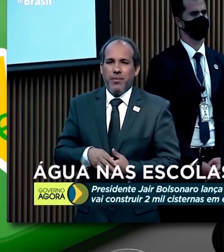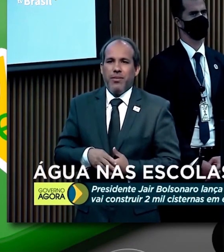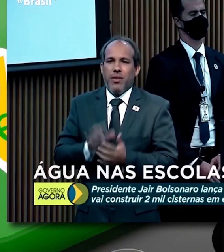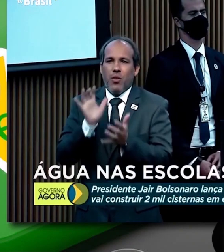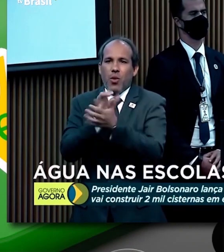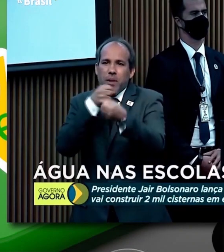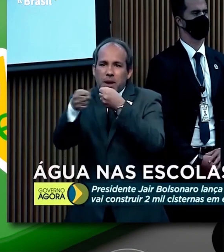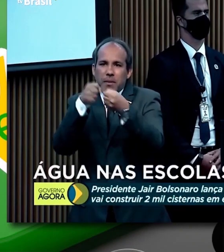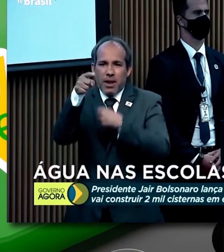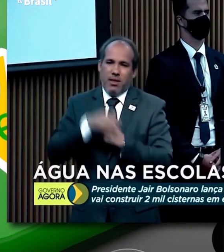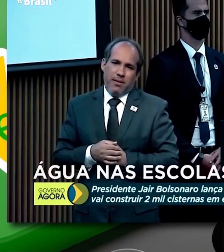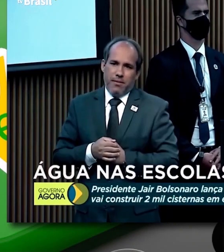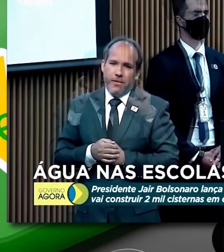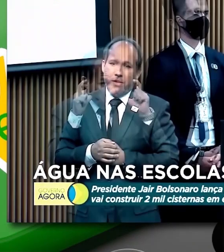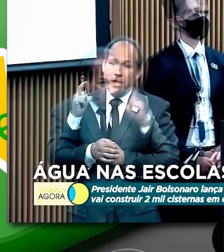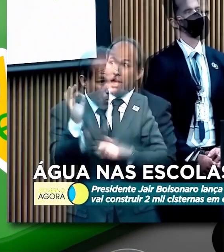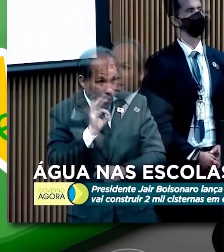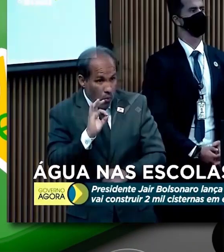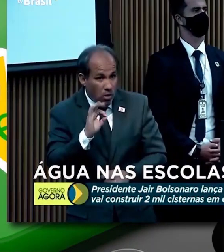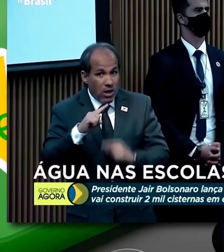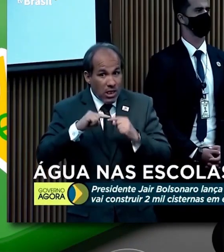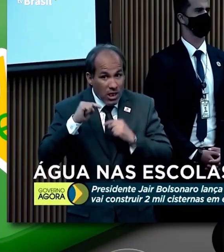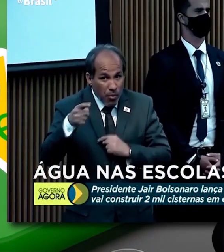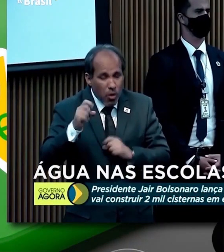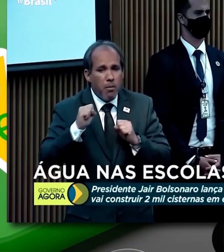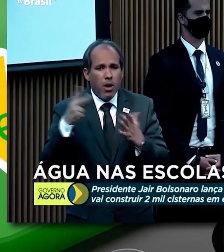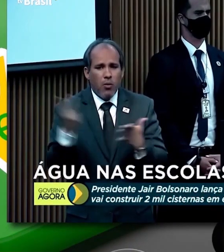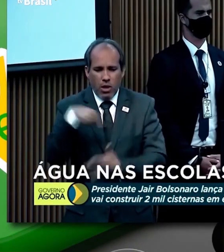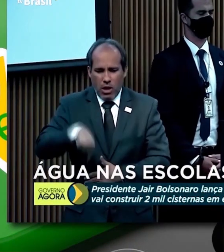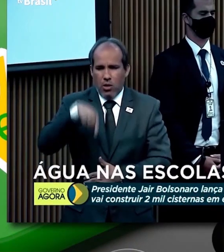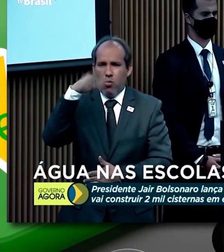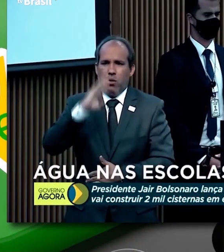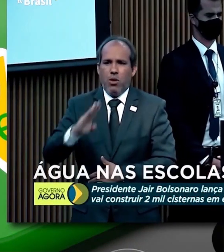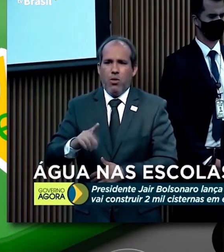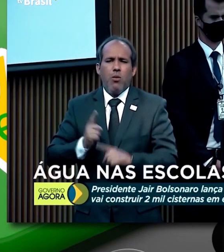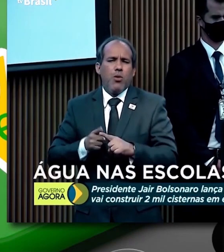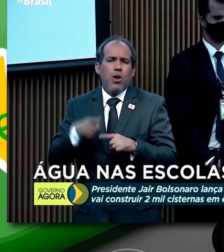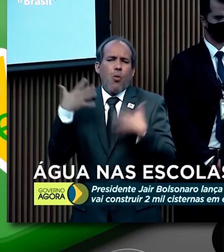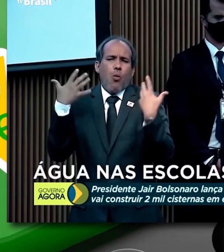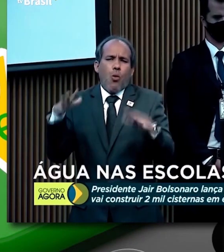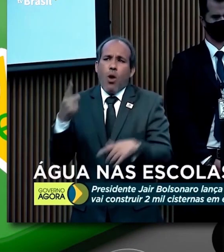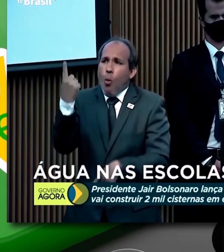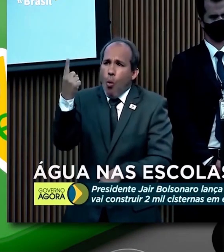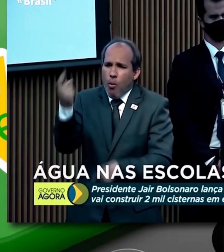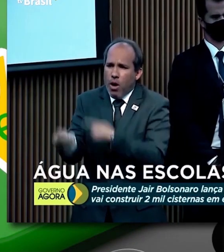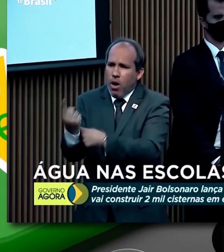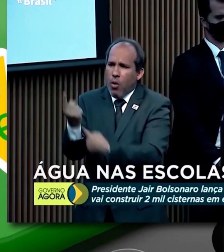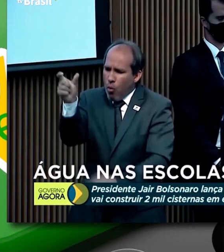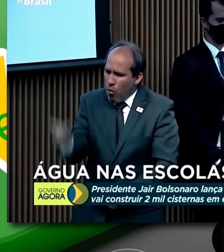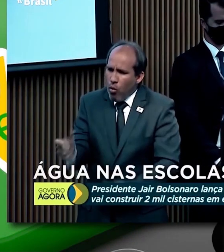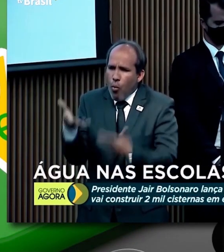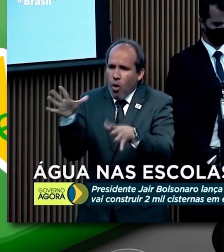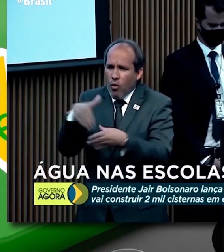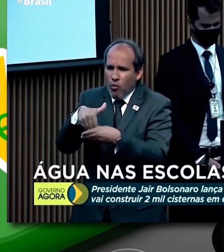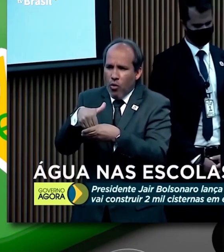eu não tenho pressa Mais logo é porque u não quer eleições democráticas o